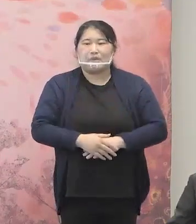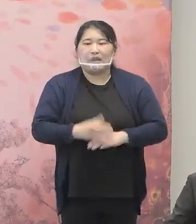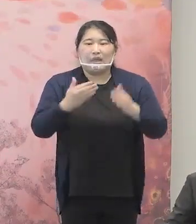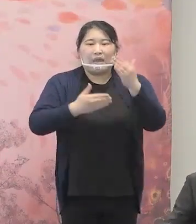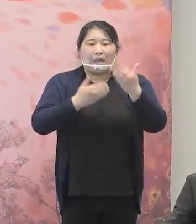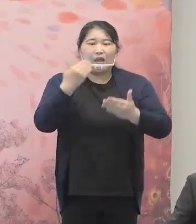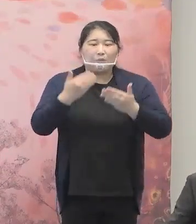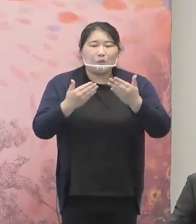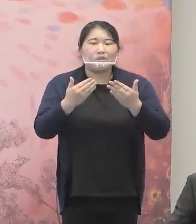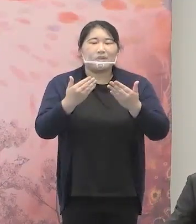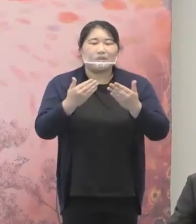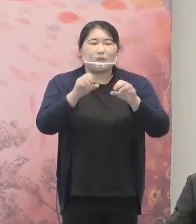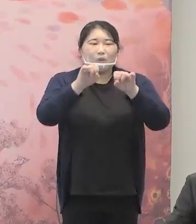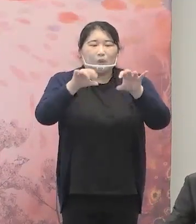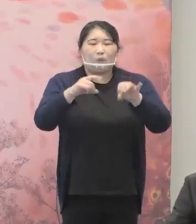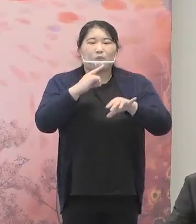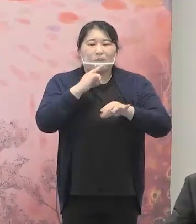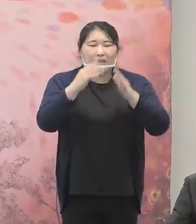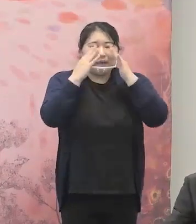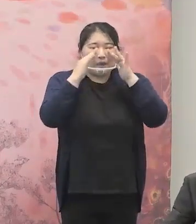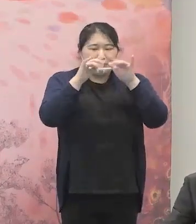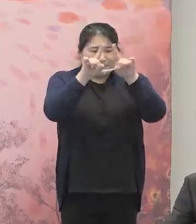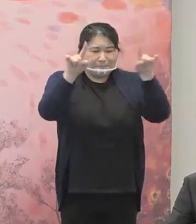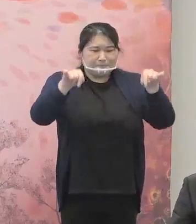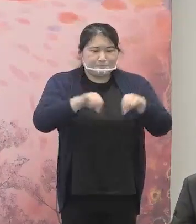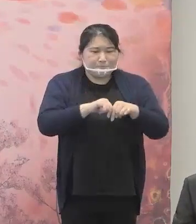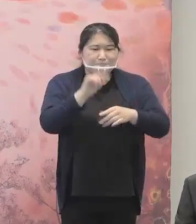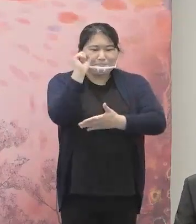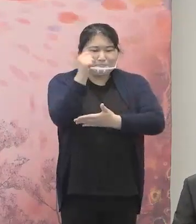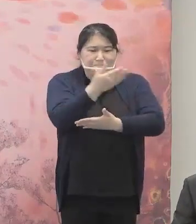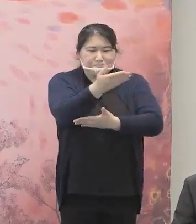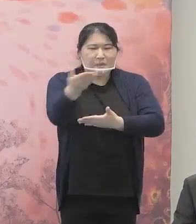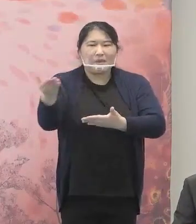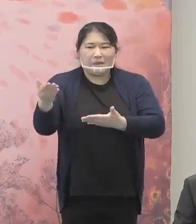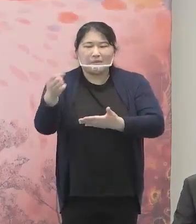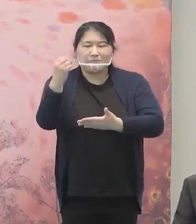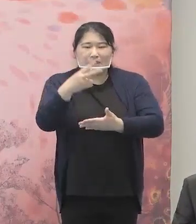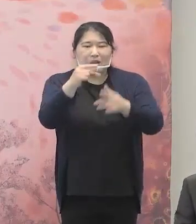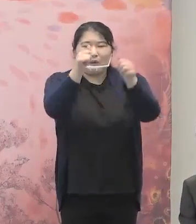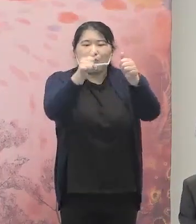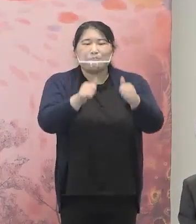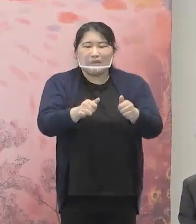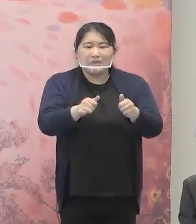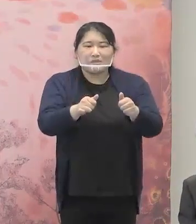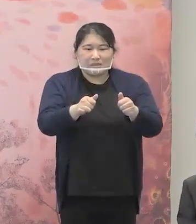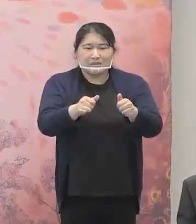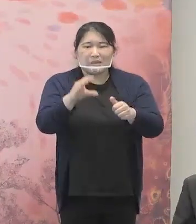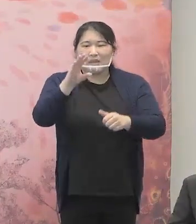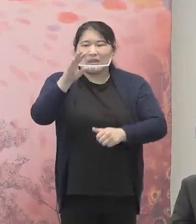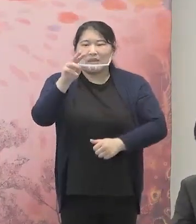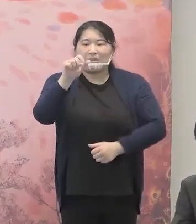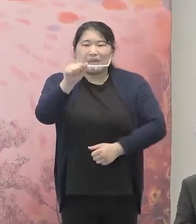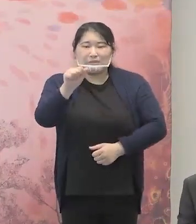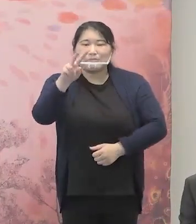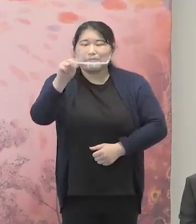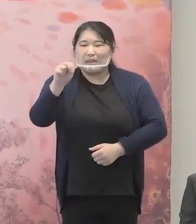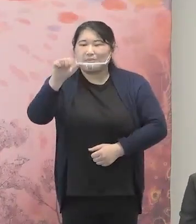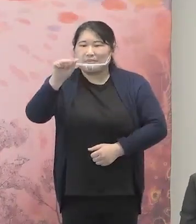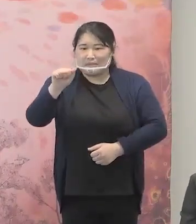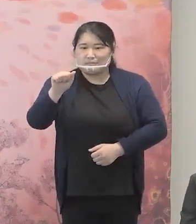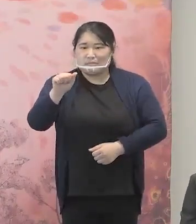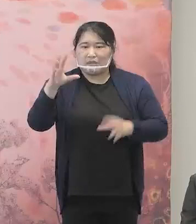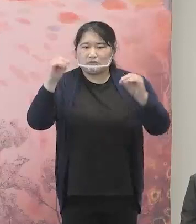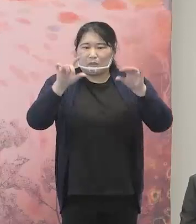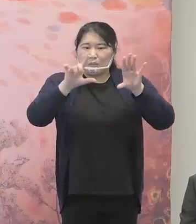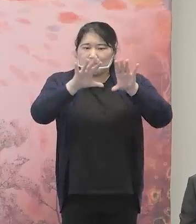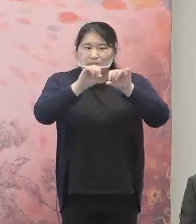青森の広報は広報青森紙媒体、あとは青森市のホームページとか SNS などで発信はしてますけれども、い